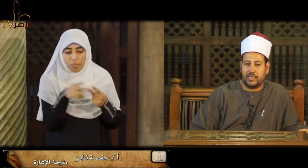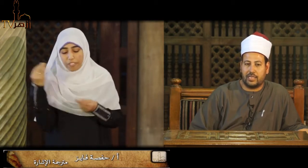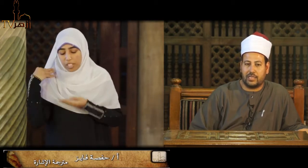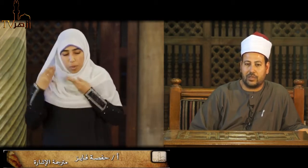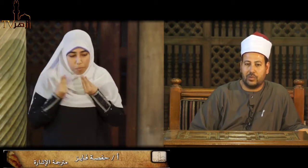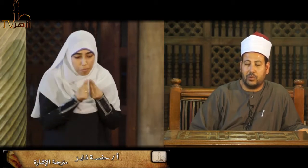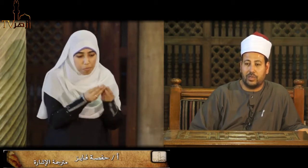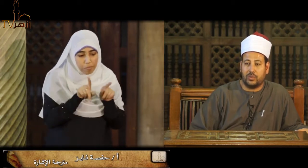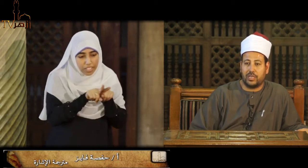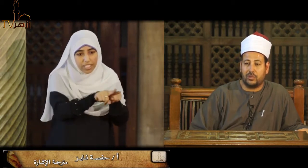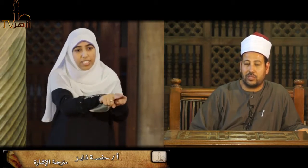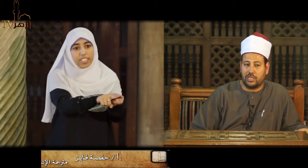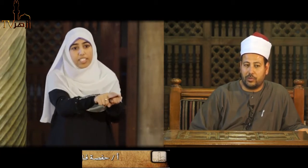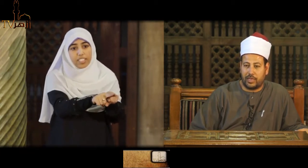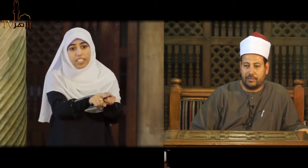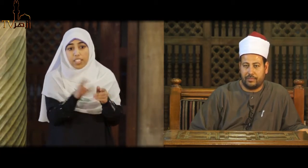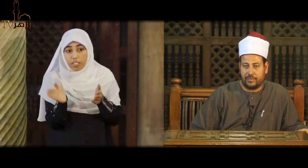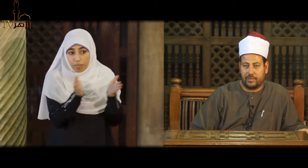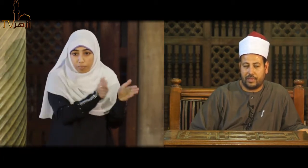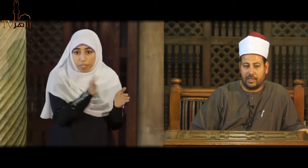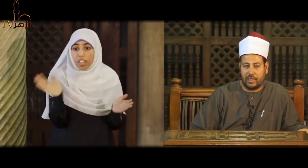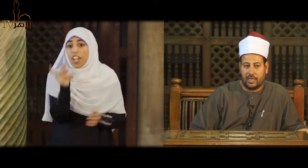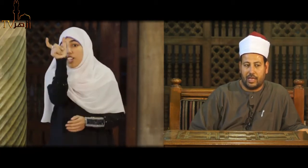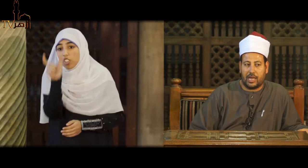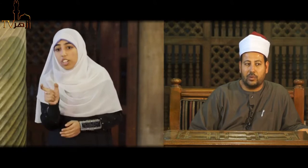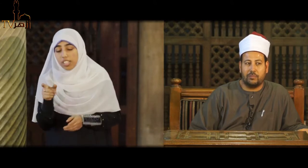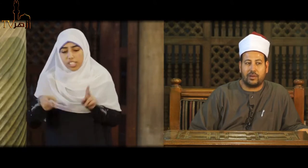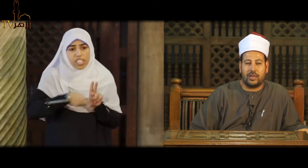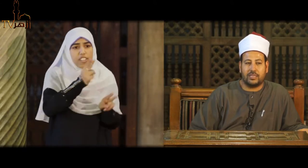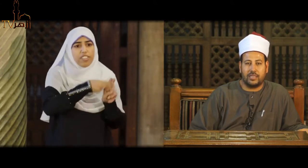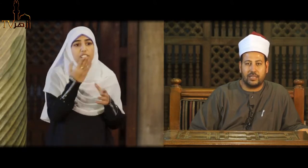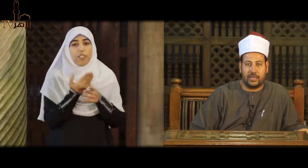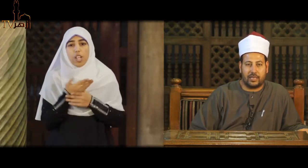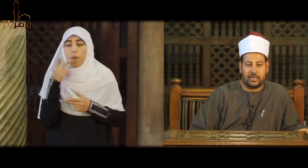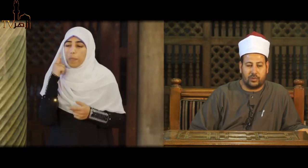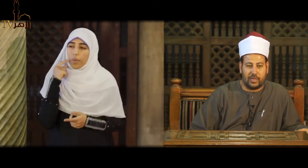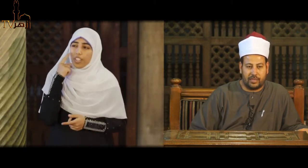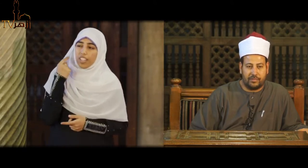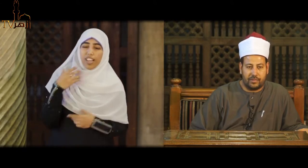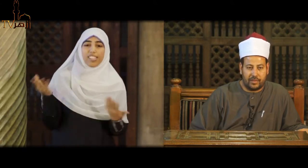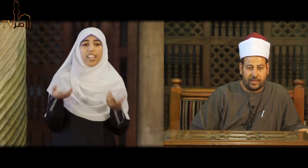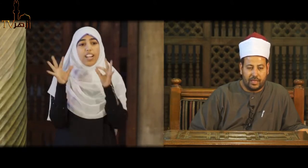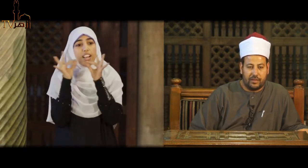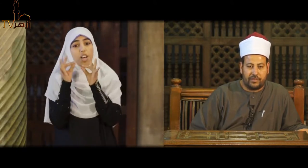ومن كانت هجرته لدنيا يصيبها أو امرأة ينكحها